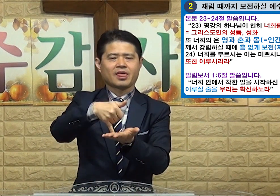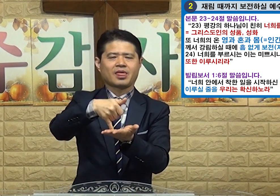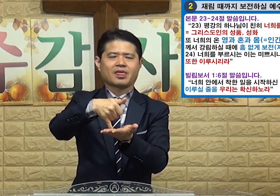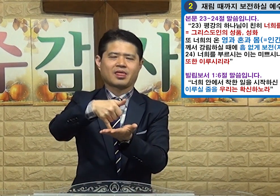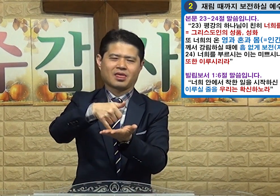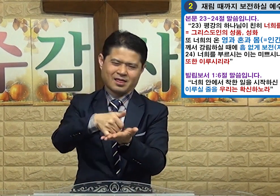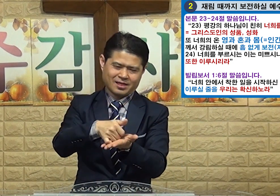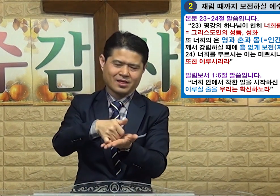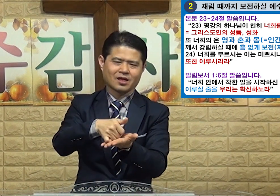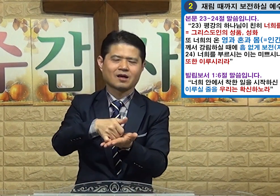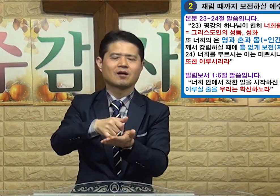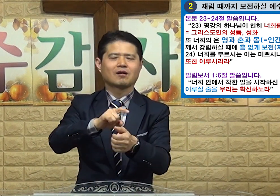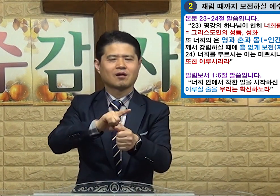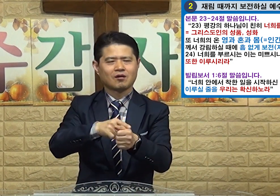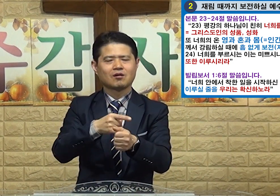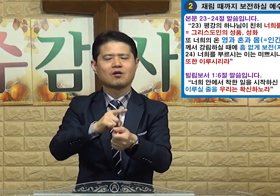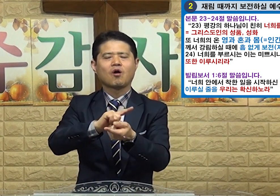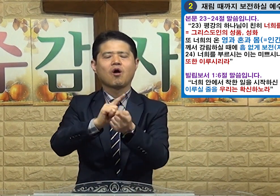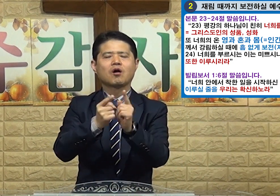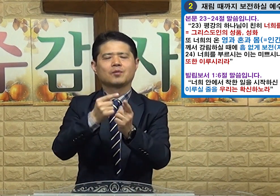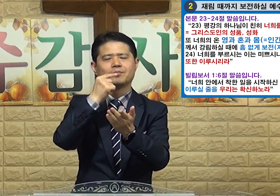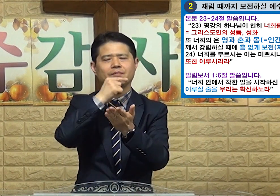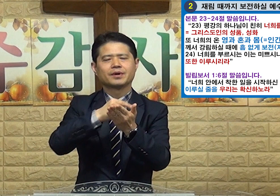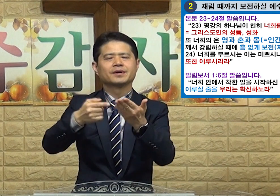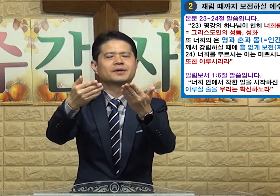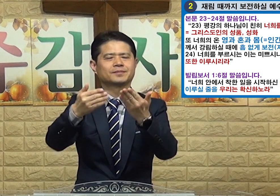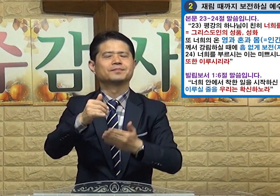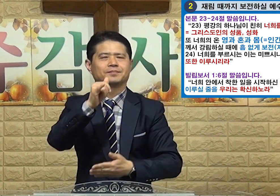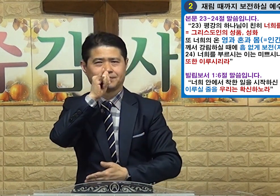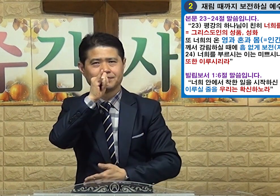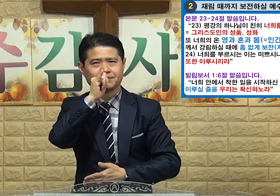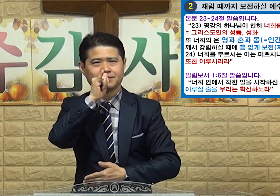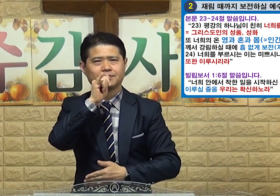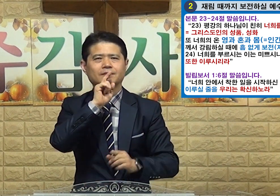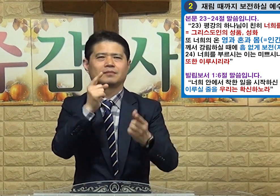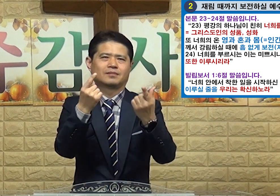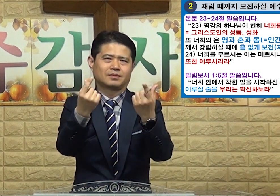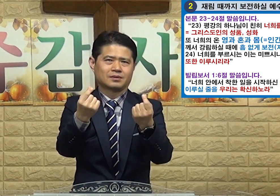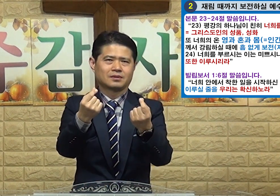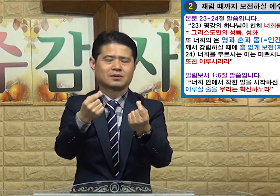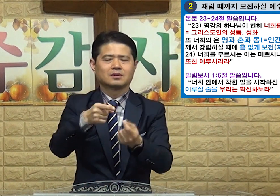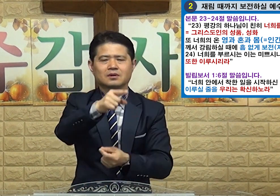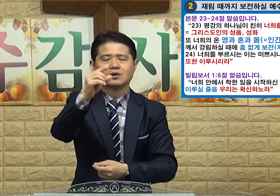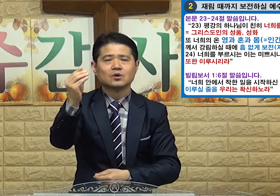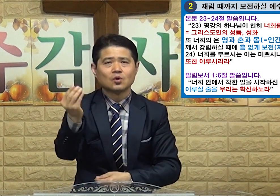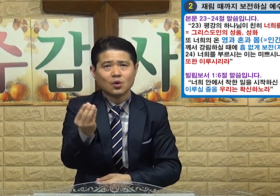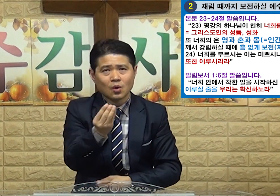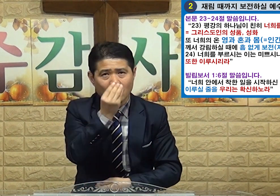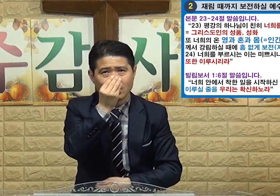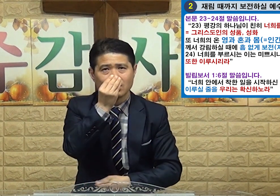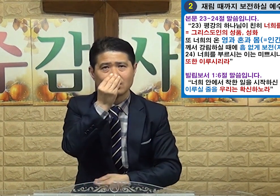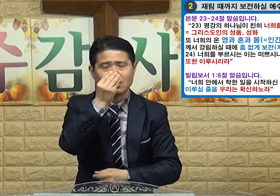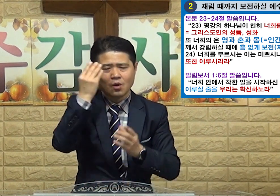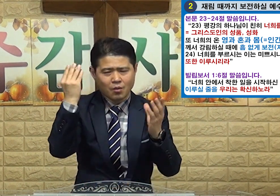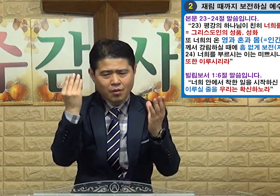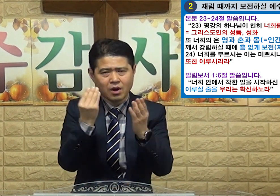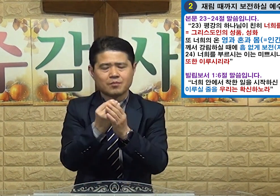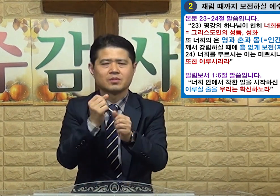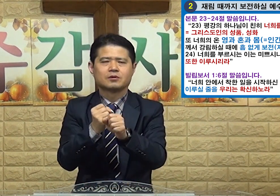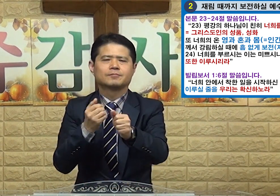그렇게 생활을 한다면 인격이 없고 오히려 우리가 손해를 받는 것과 마찬가지입니다.